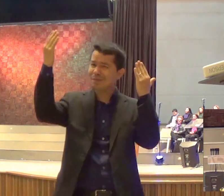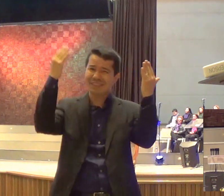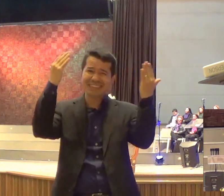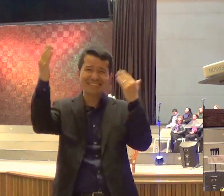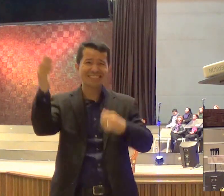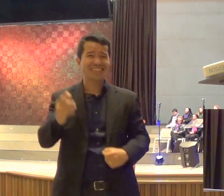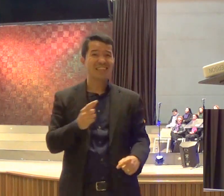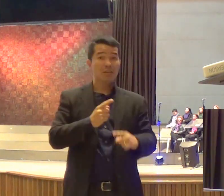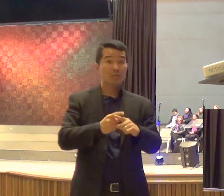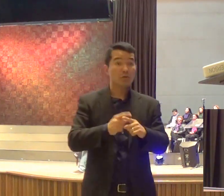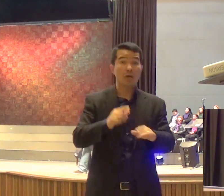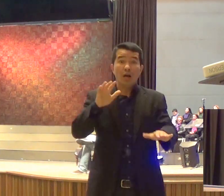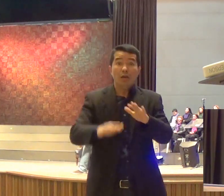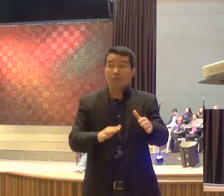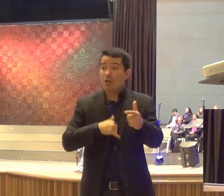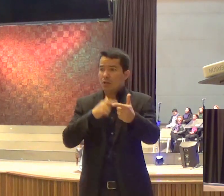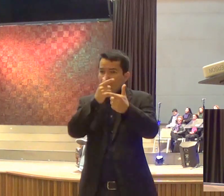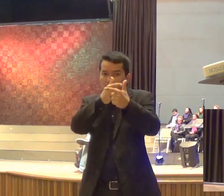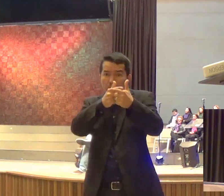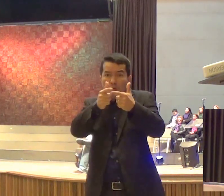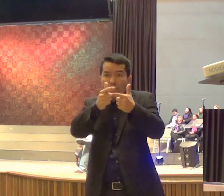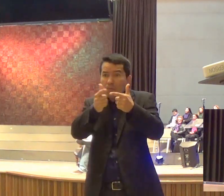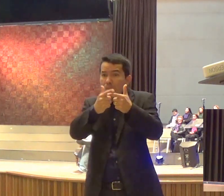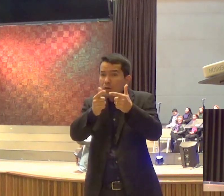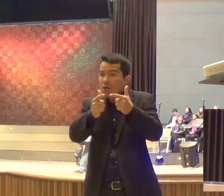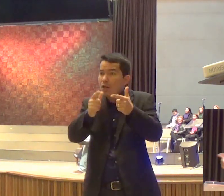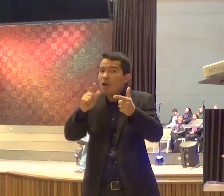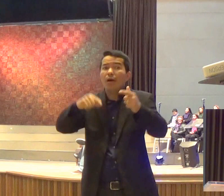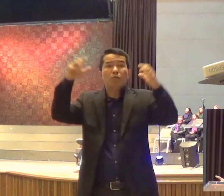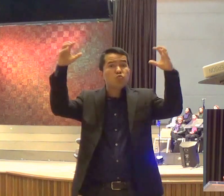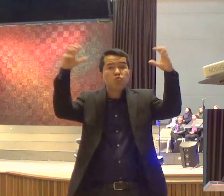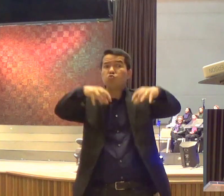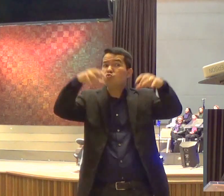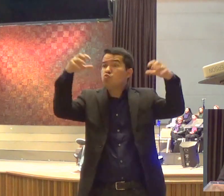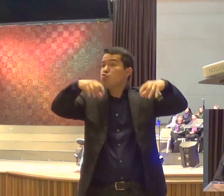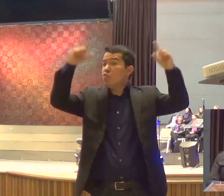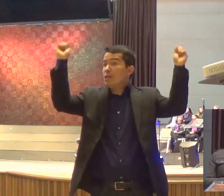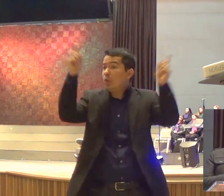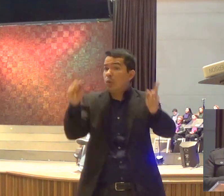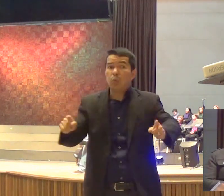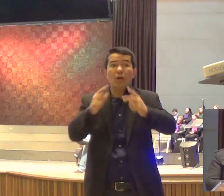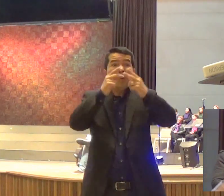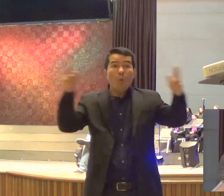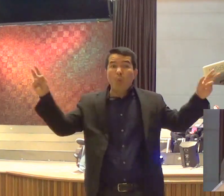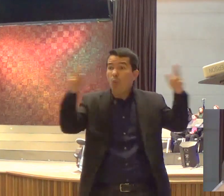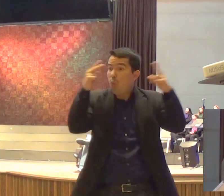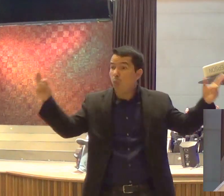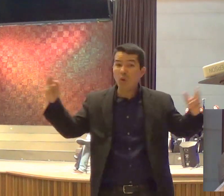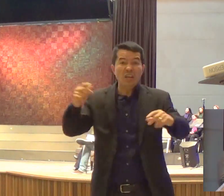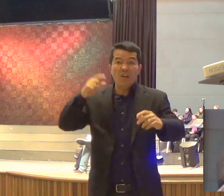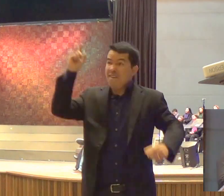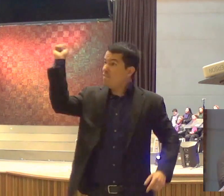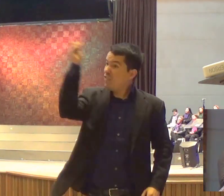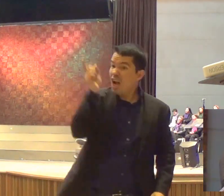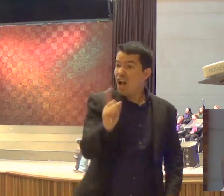se levantar contra mim é que eu preciso agir na contramão